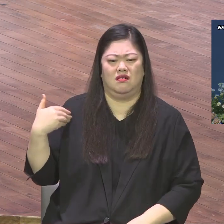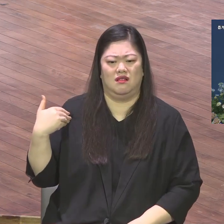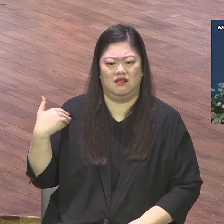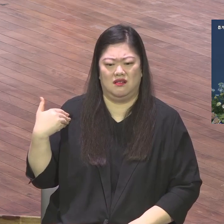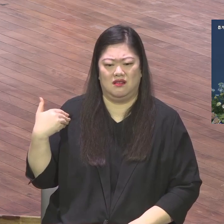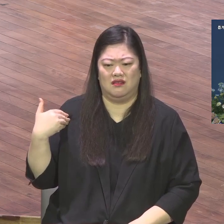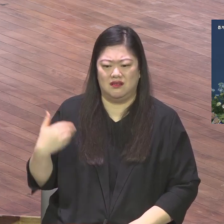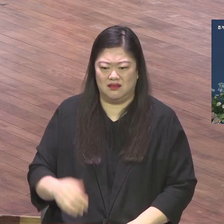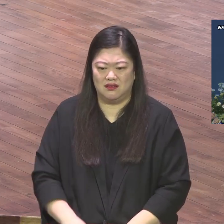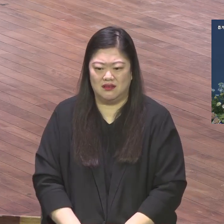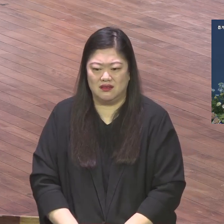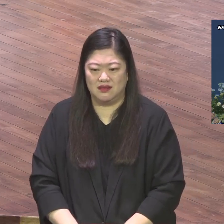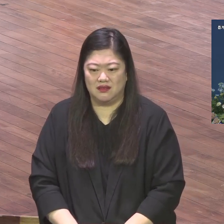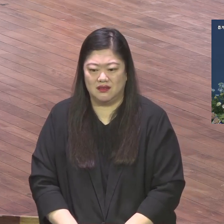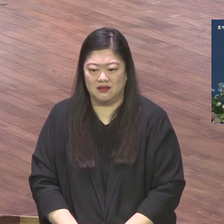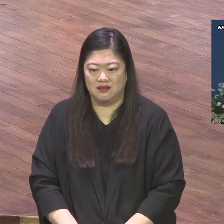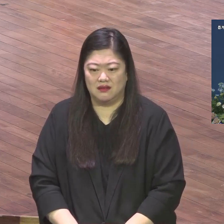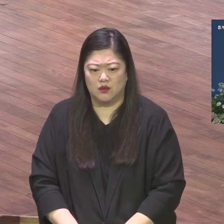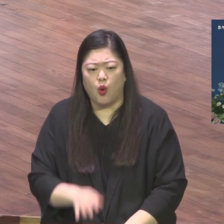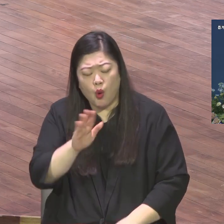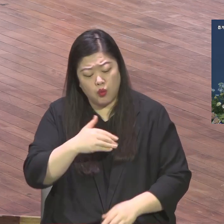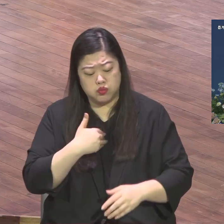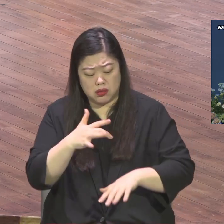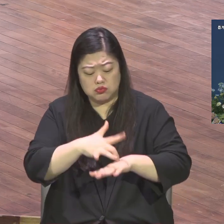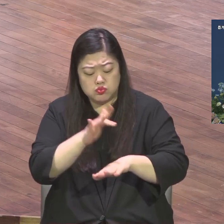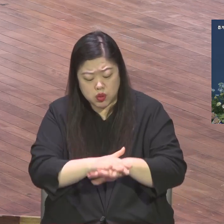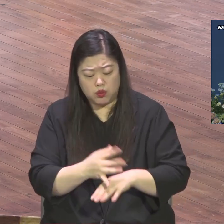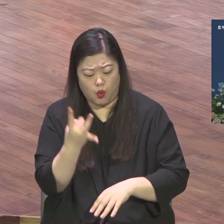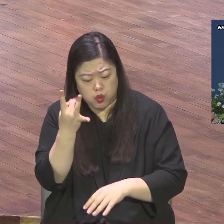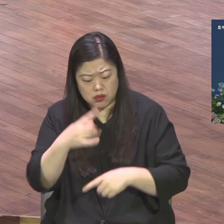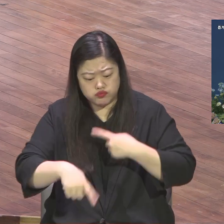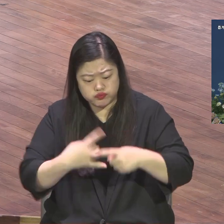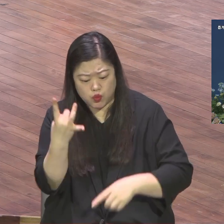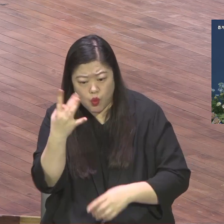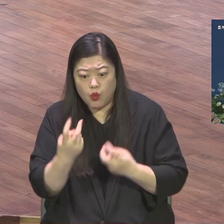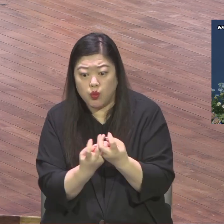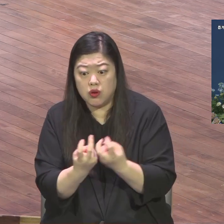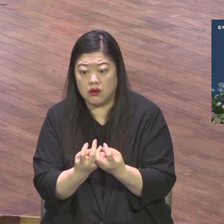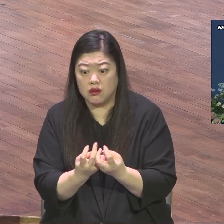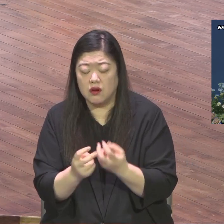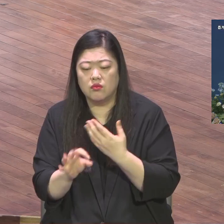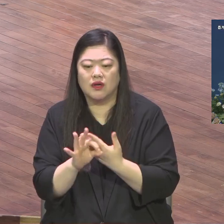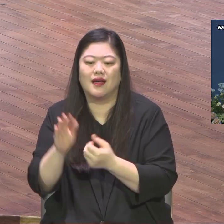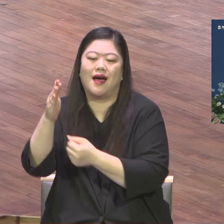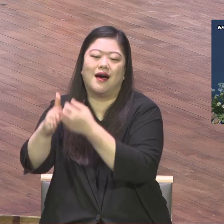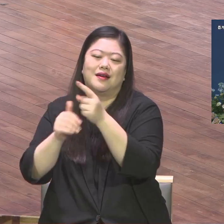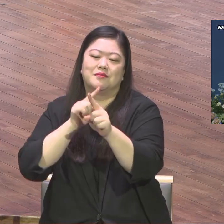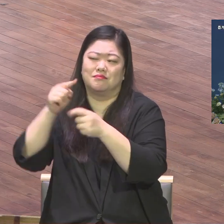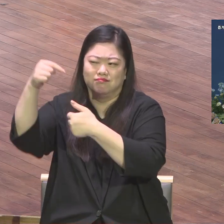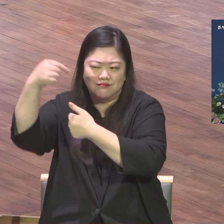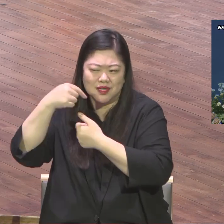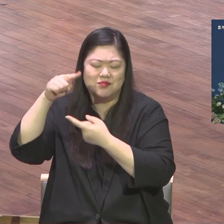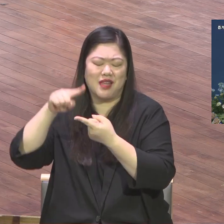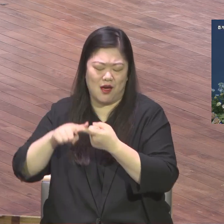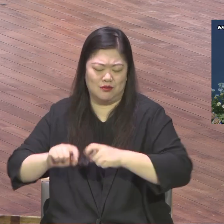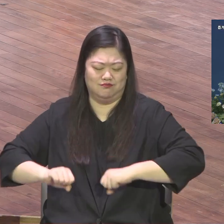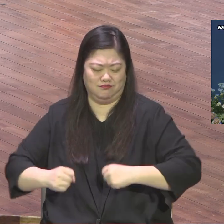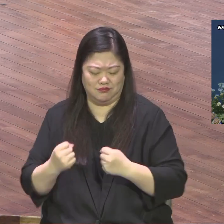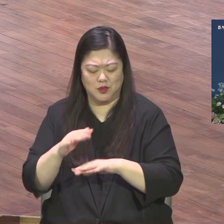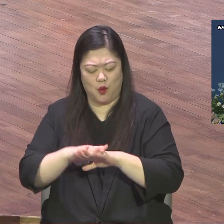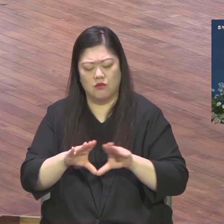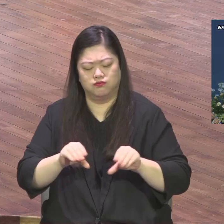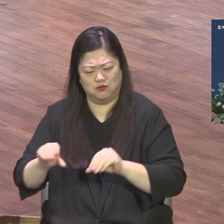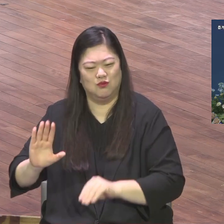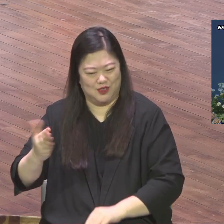되느냐? 하나님 말씀대로 하면 돼요. 말씀대로. 복음주의 신학자 유명한 존 파이프, 유명한